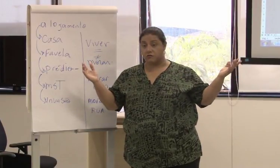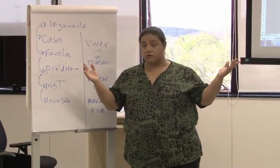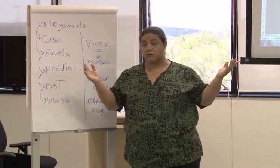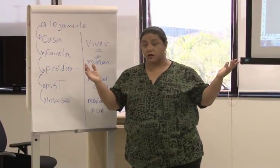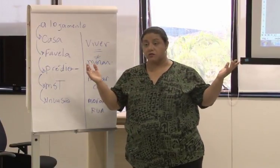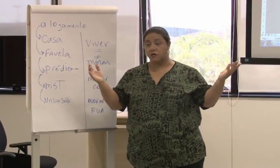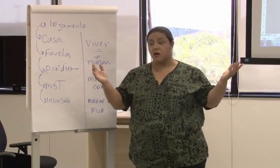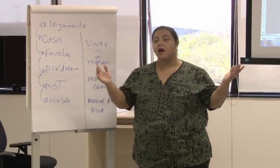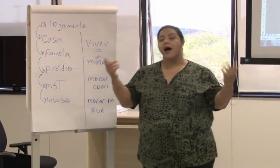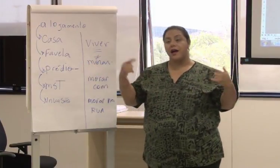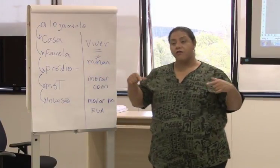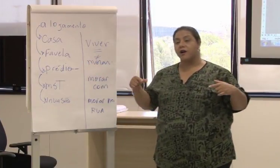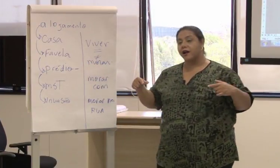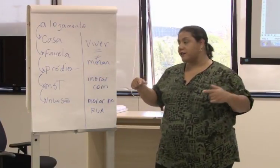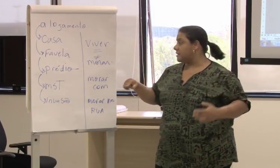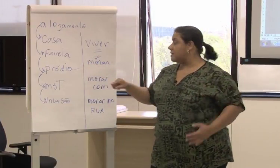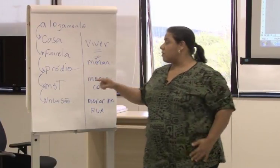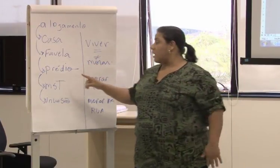não é isso? Aí eu vou caracterizar o quê?